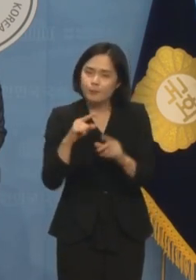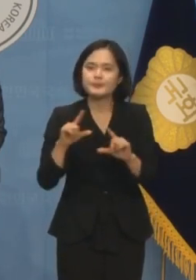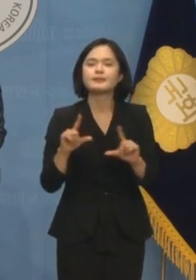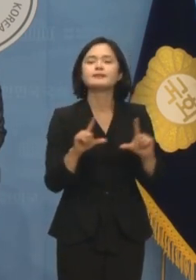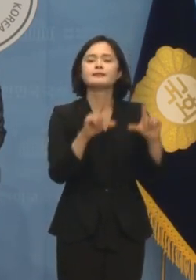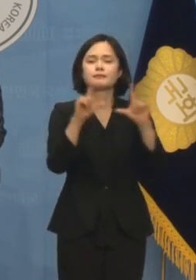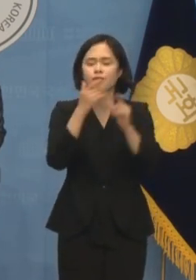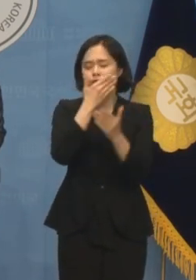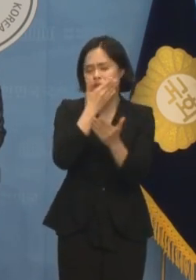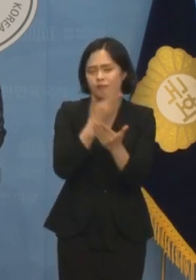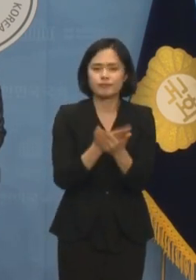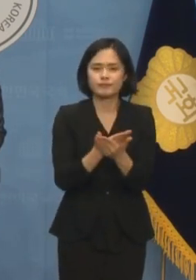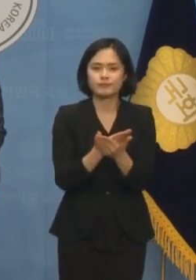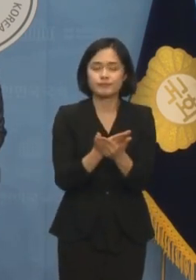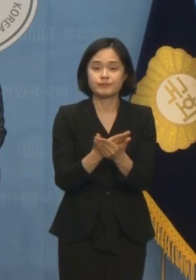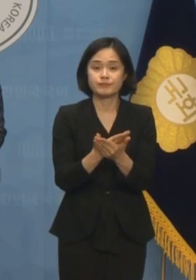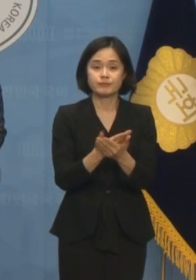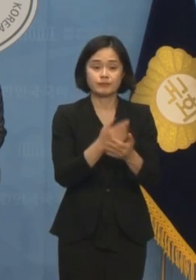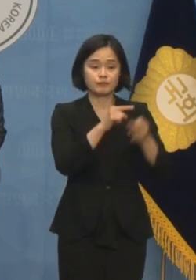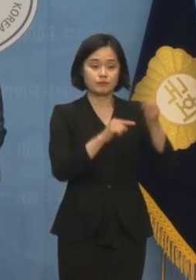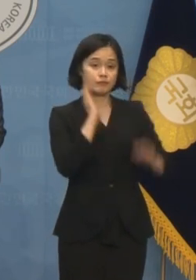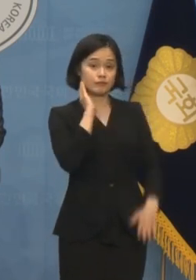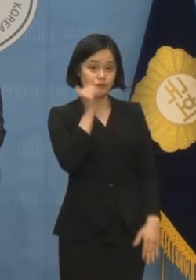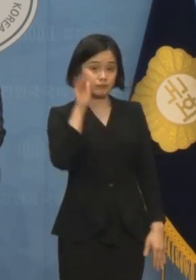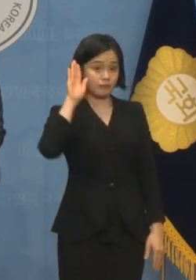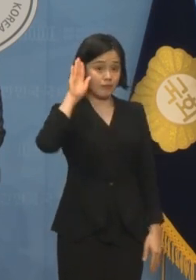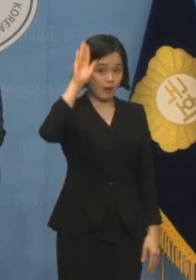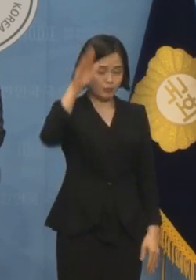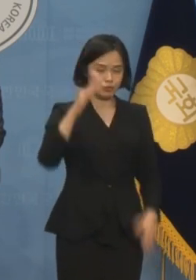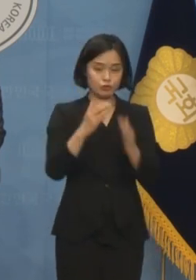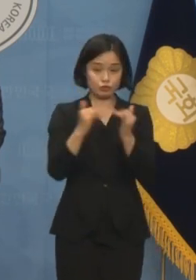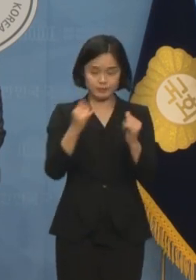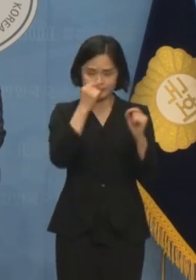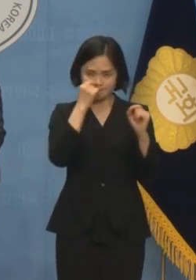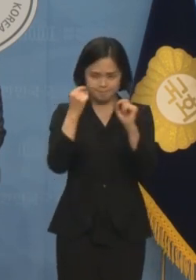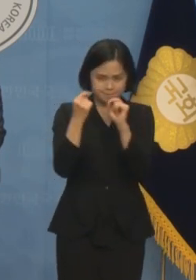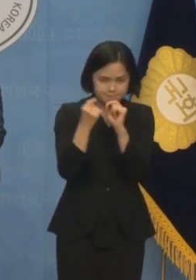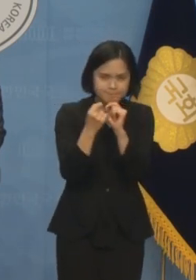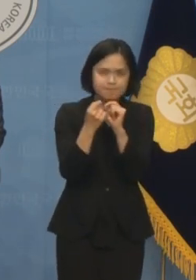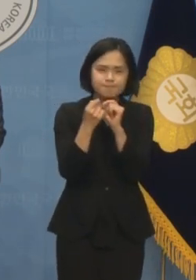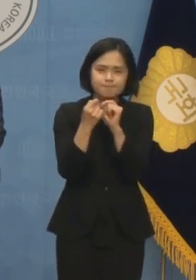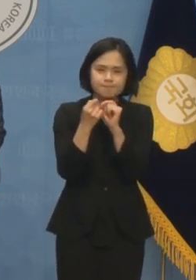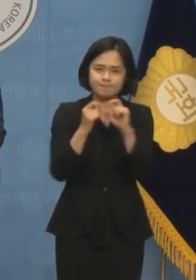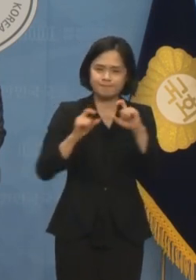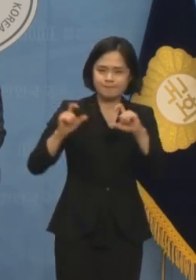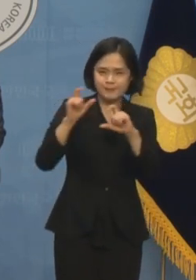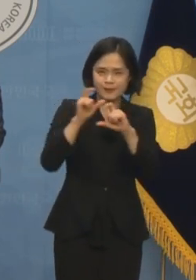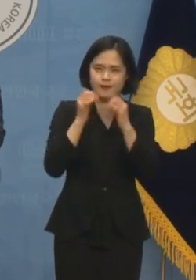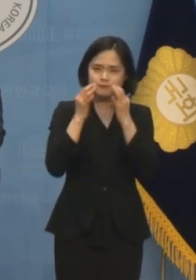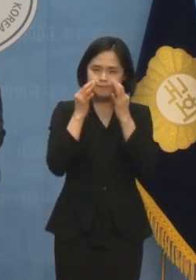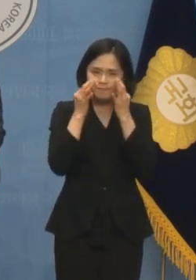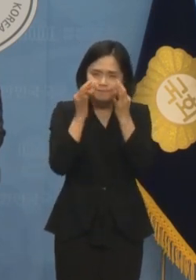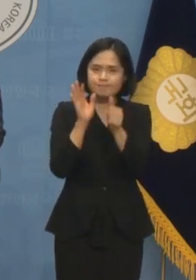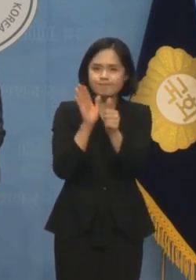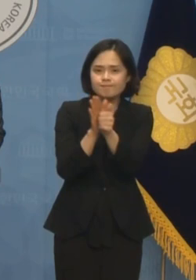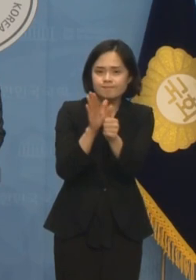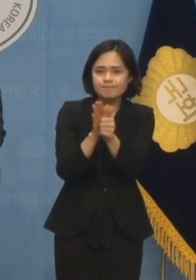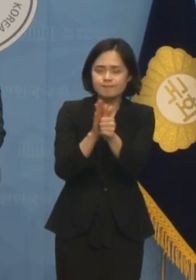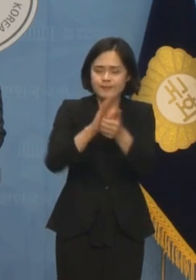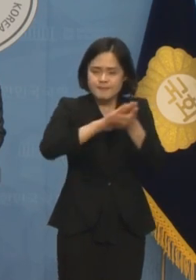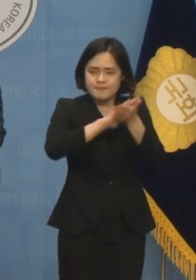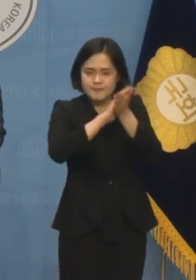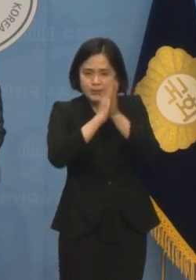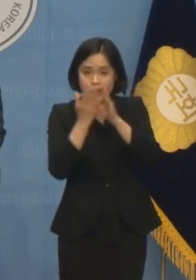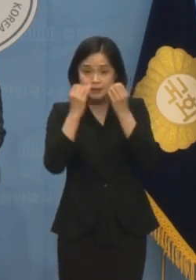윤석열 대통령은 향후 국민의 삶 속으로 더 깊숙이 들어가 실질적인 변화로